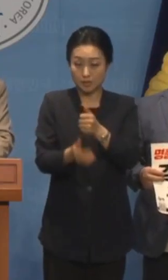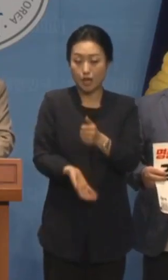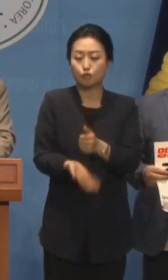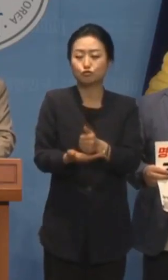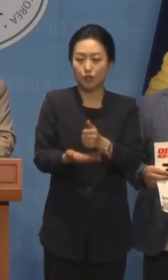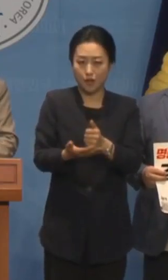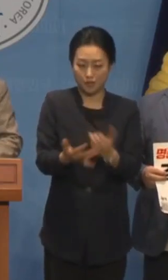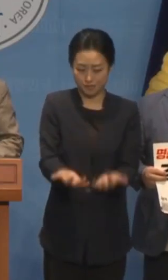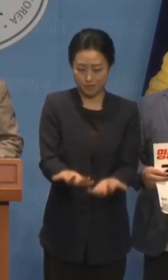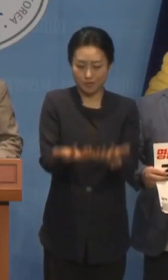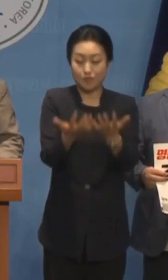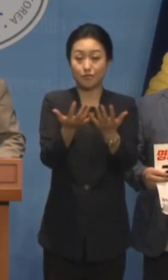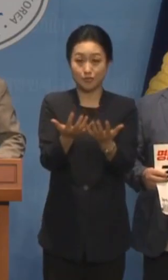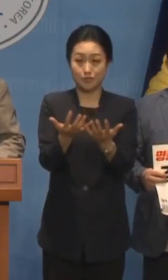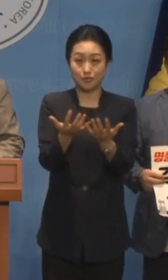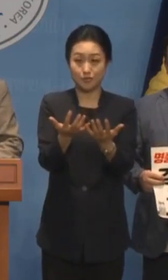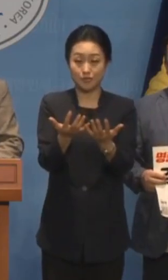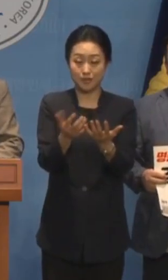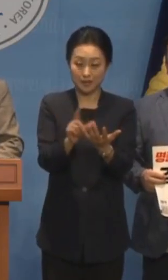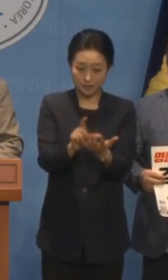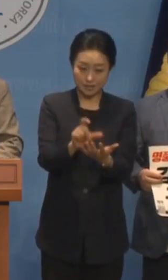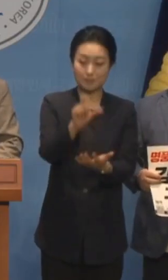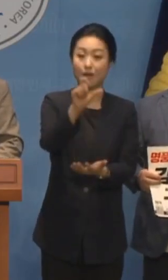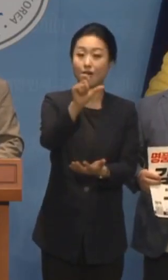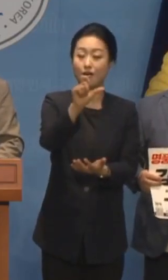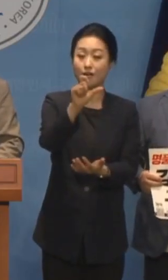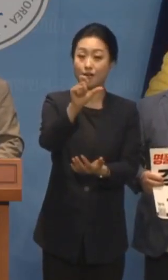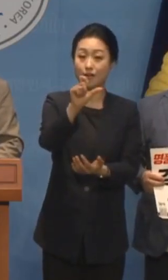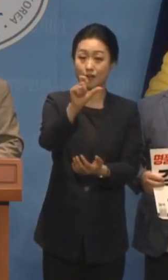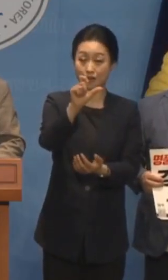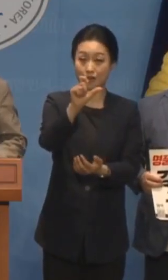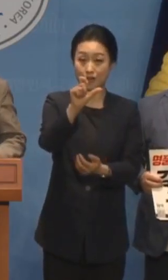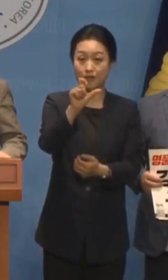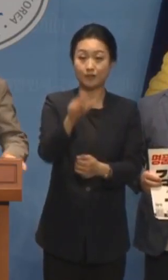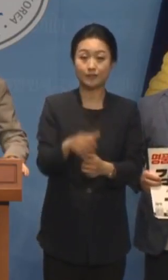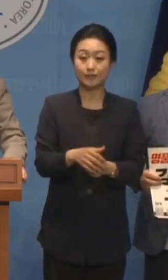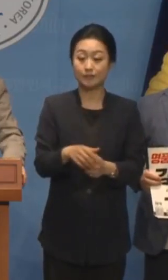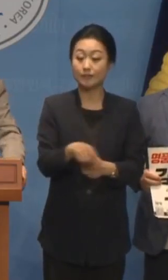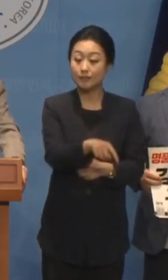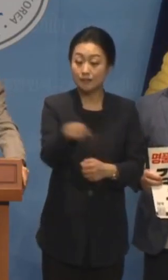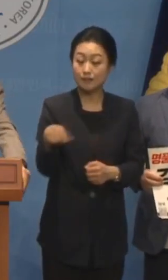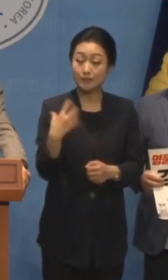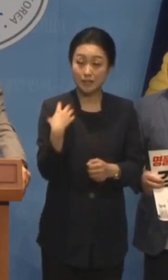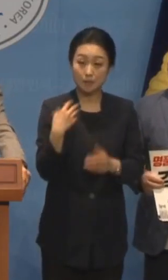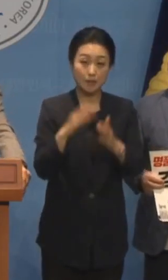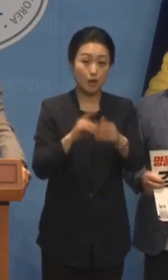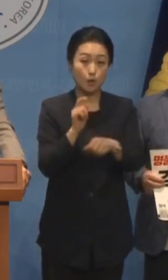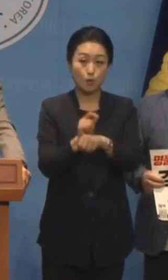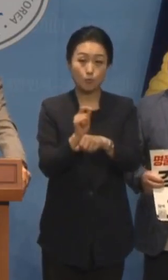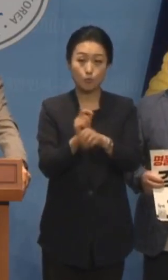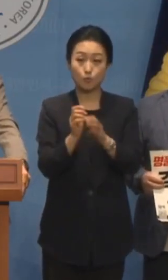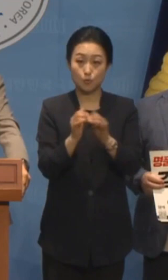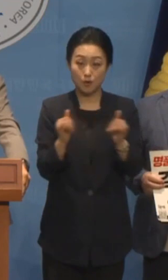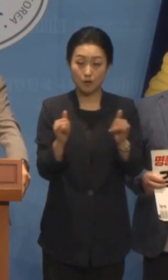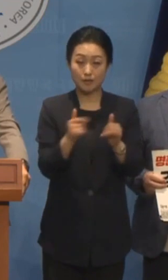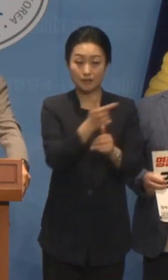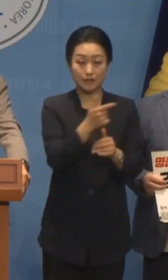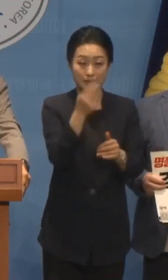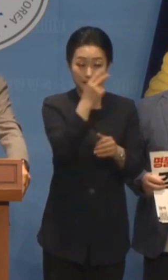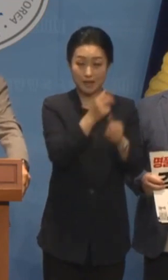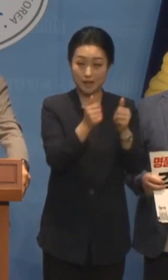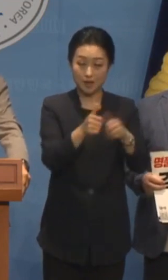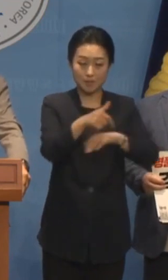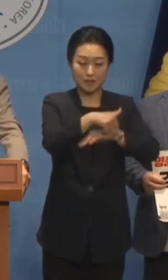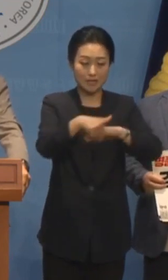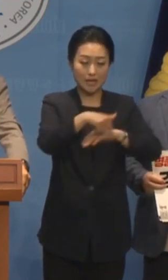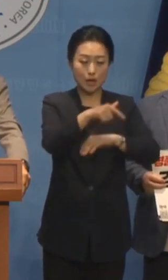방식을 통해서 15명을 선출하는데 이것을 담당하는 공무원이 대검